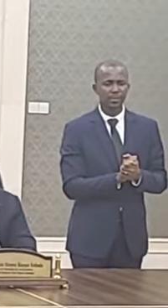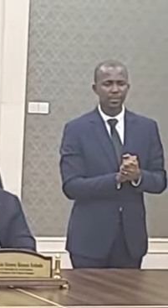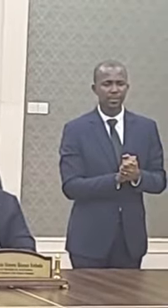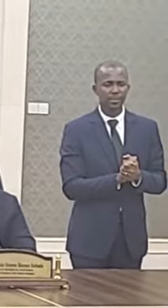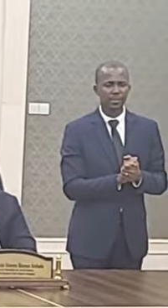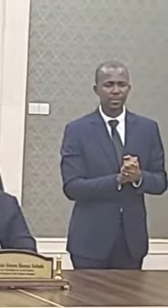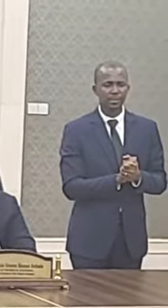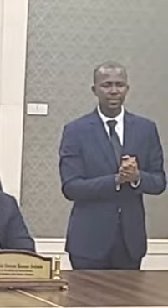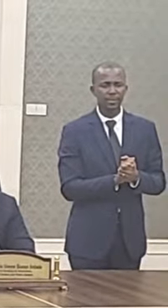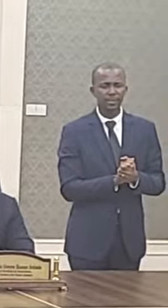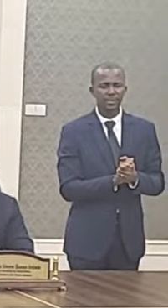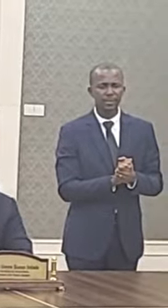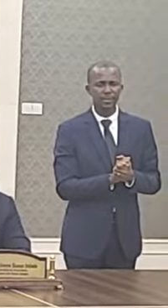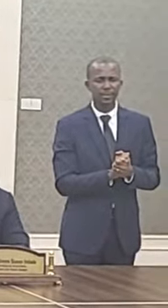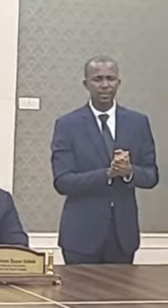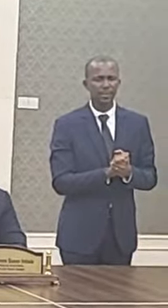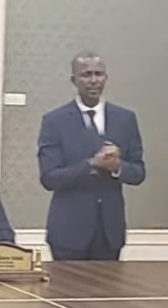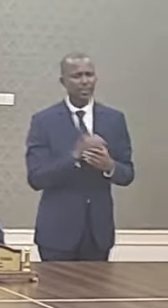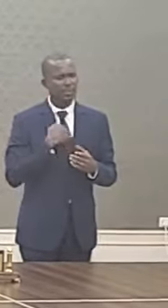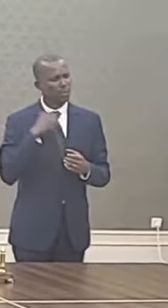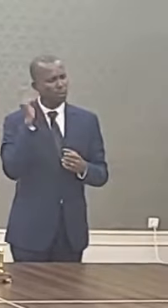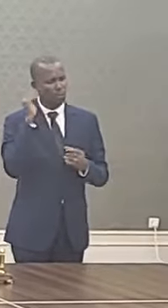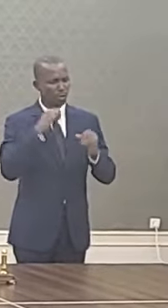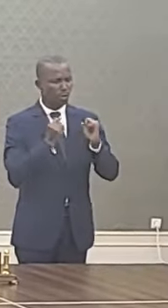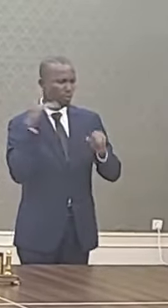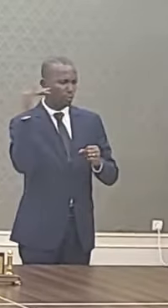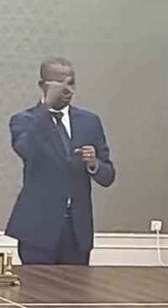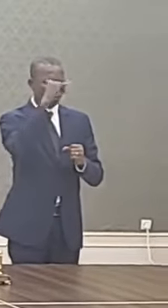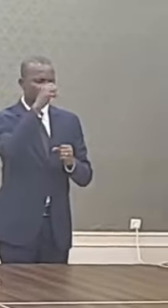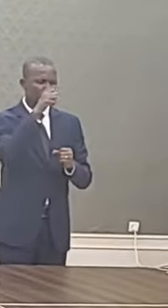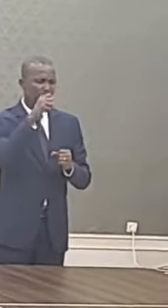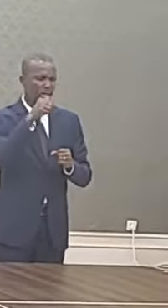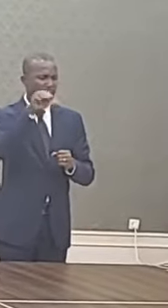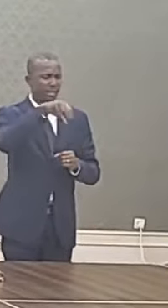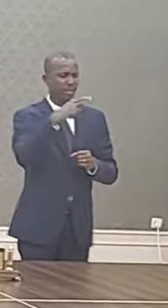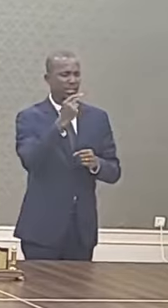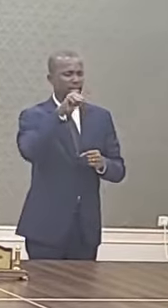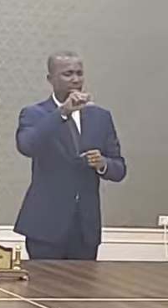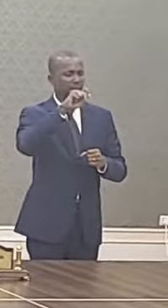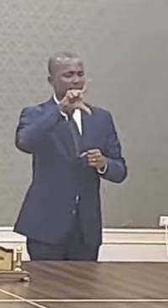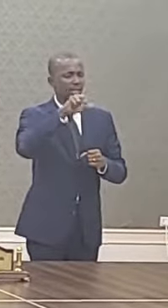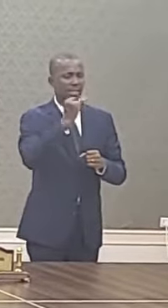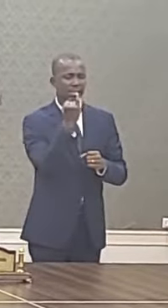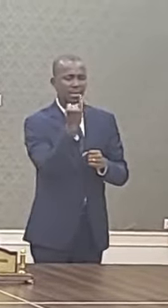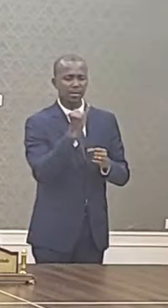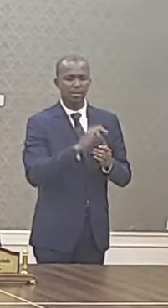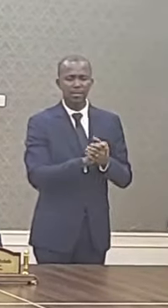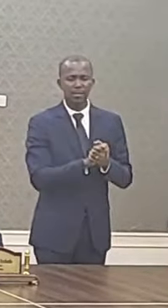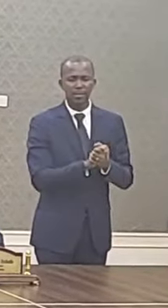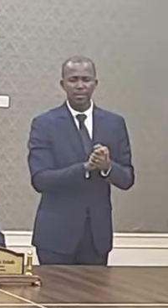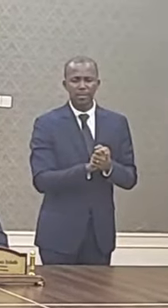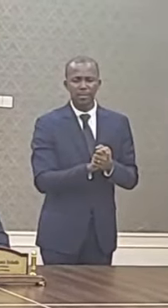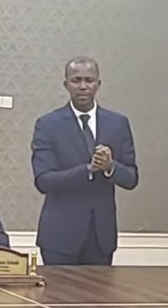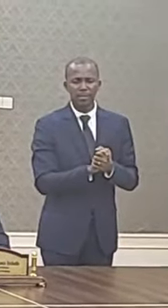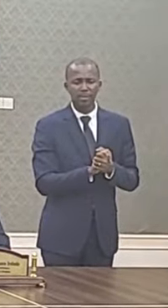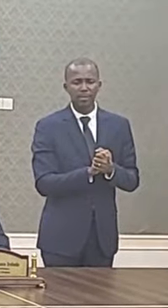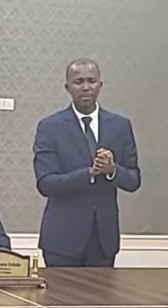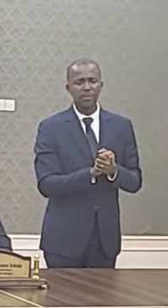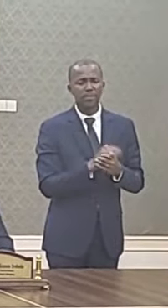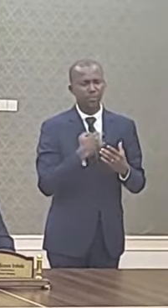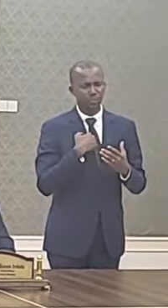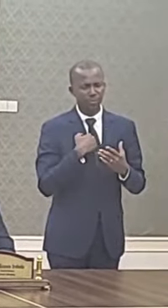j'étais à Kigali, quand j'ai dit au président frère Karamé qu'on a un accord avec le fonds, on m'a dit